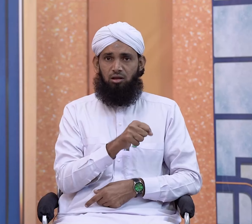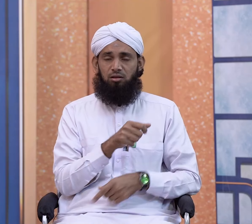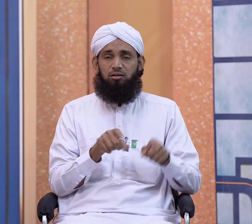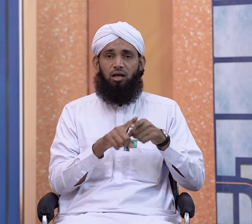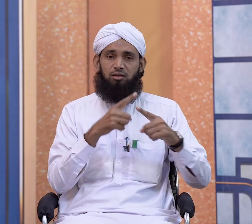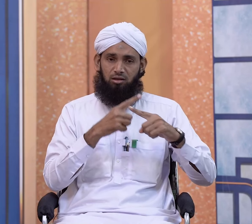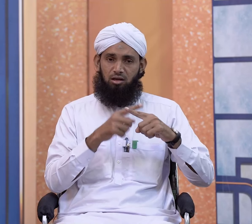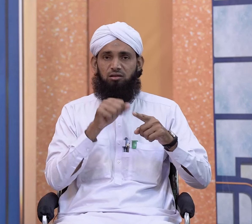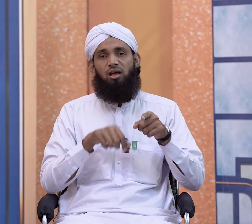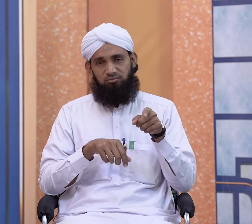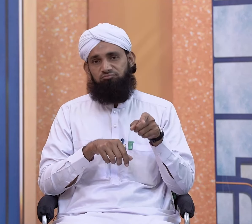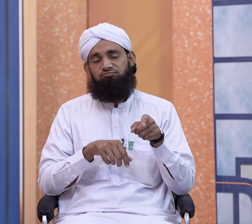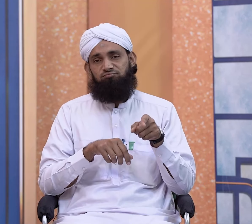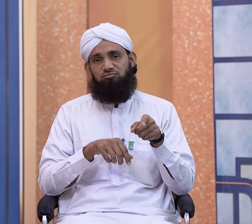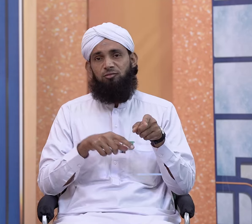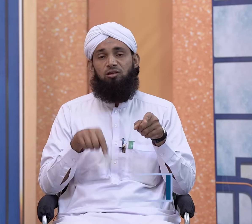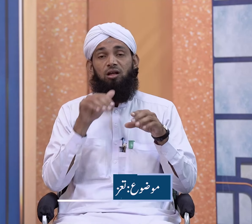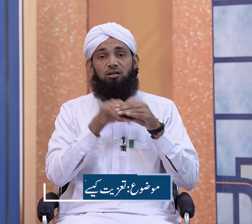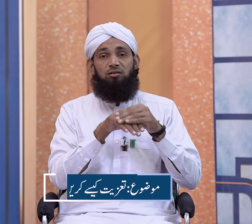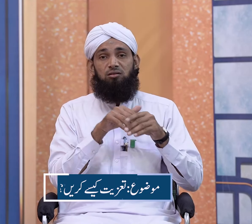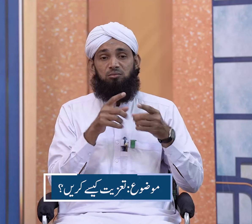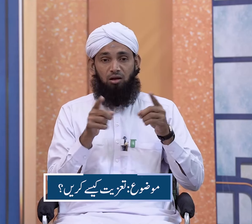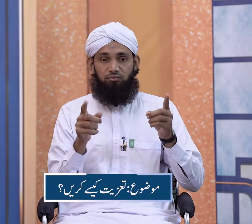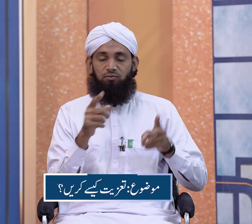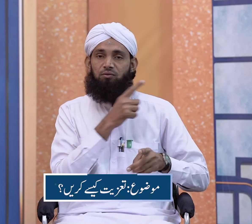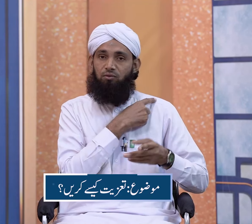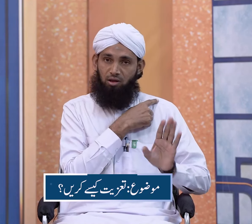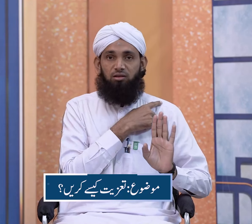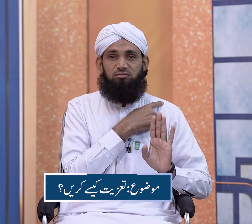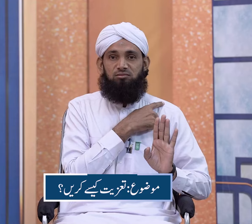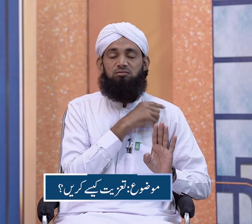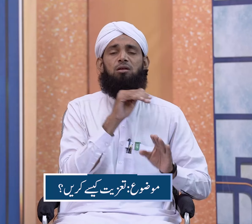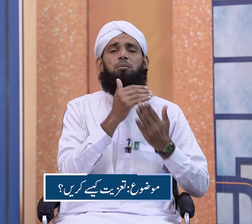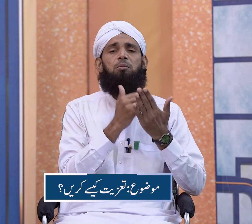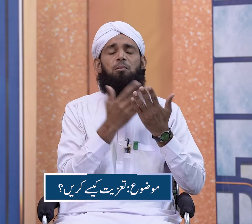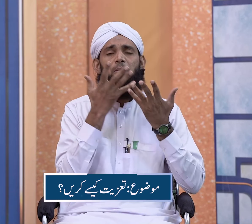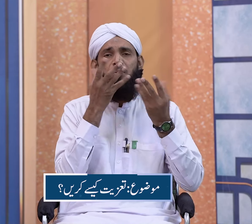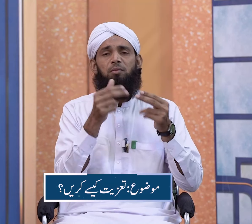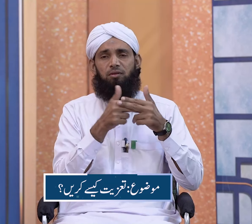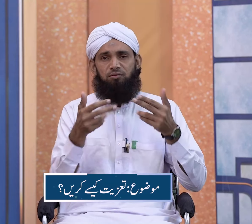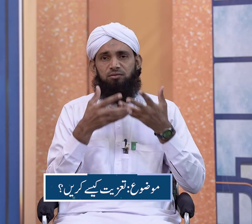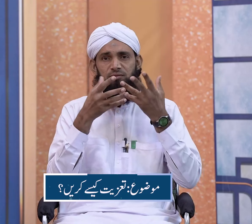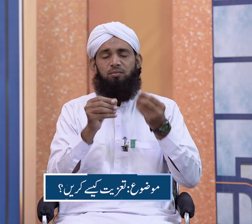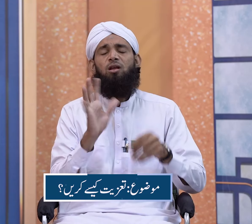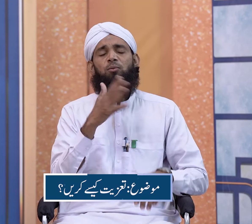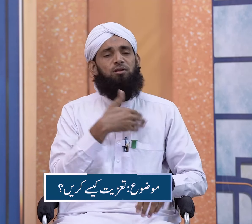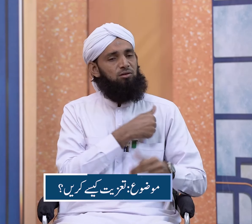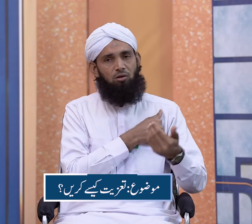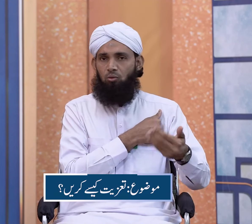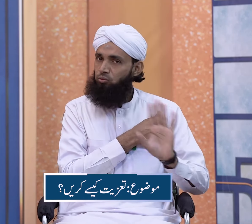کر بیٹھتا ہے، بعض صورتوں میں اسے گناہ بھی مل رہا ہوتا ہے۔ وہ کیسے؟ آئیے سنتے ہیں کہ جب کسی کا انتقال